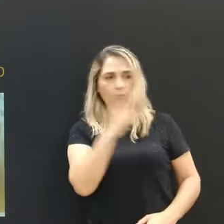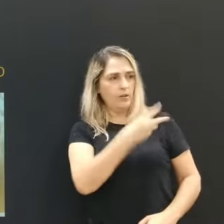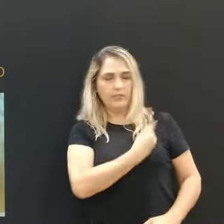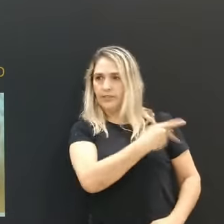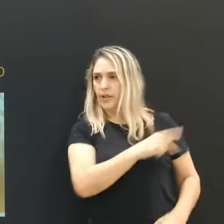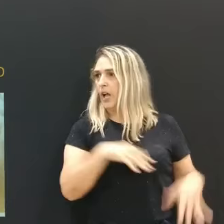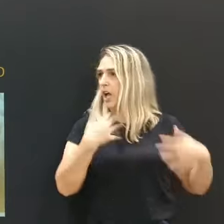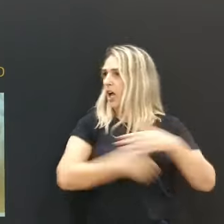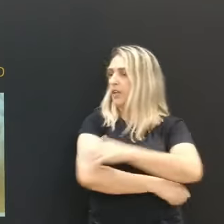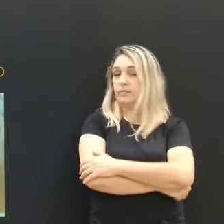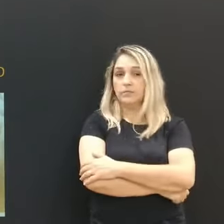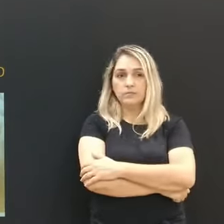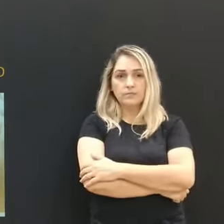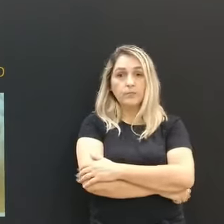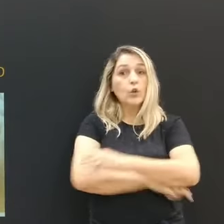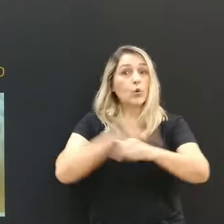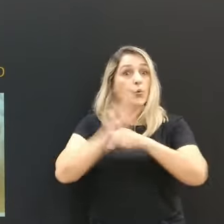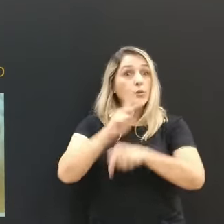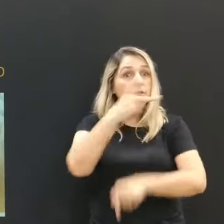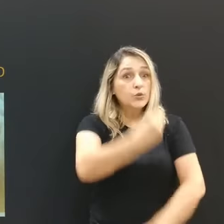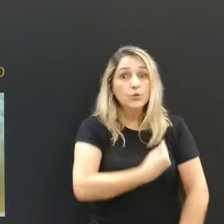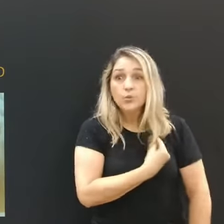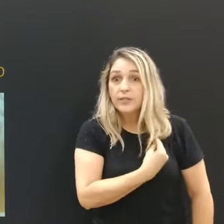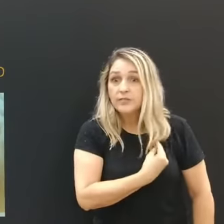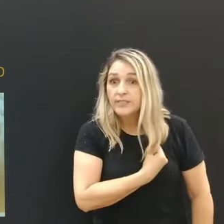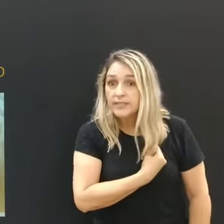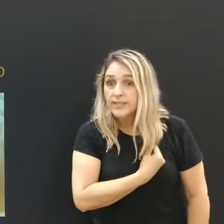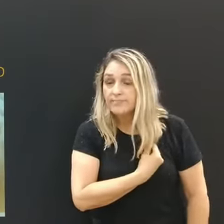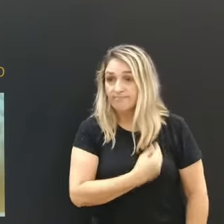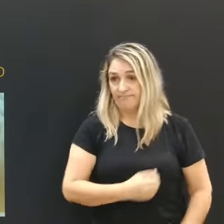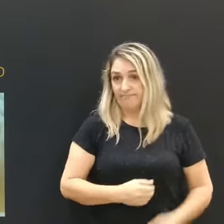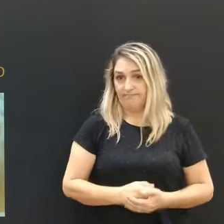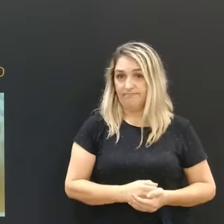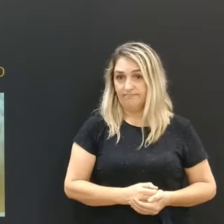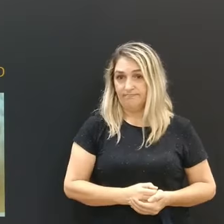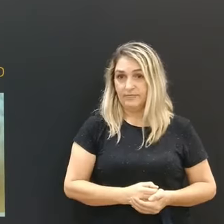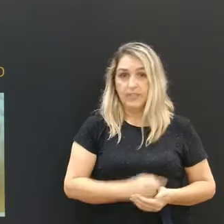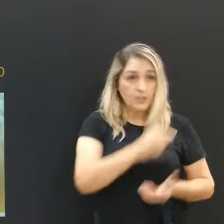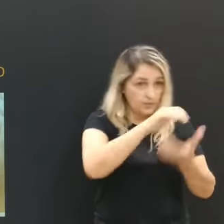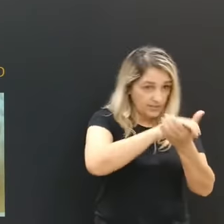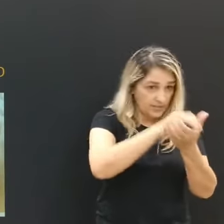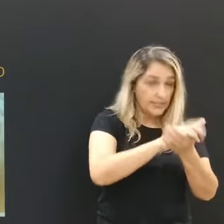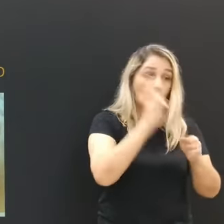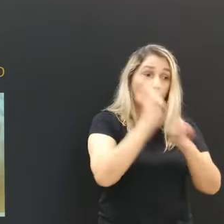da nossa vida. Às vezes a gente cuida tanto da vida do outro e esquecemos de cuidar da nossa vida.